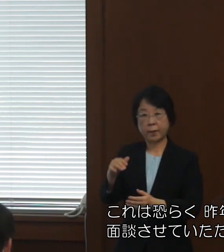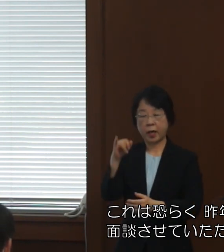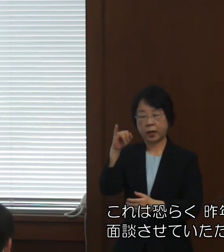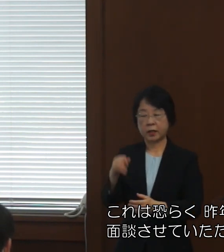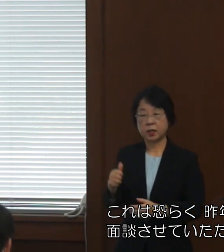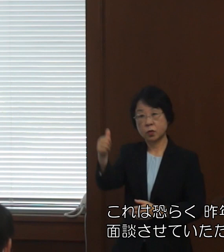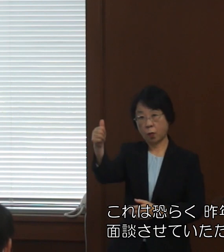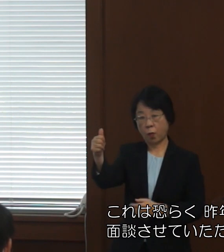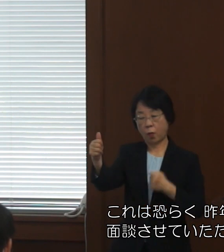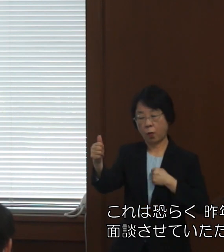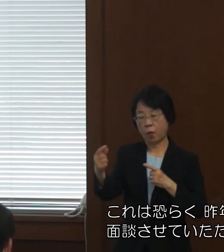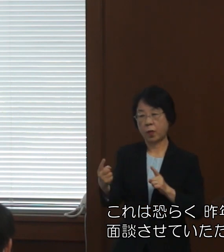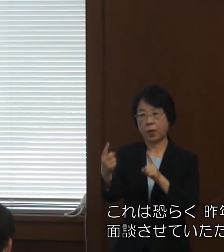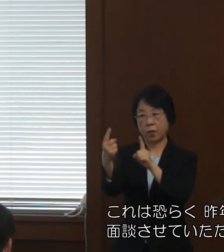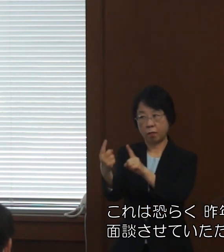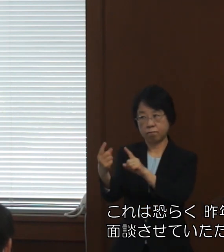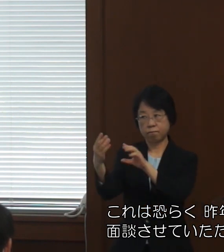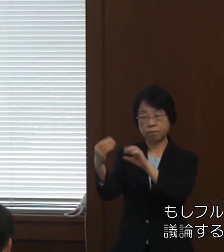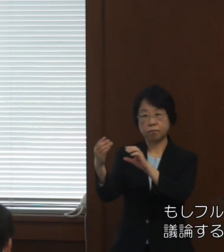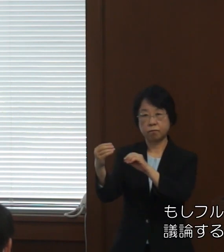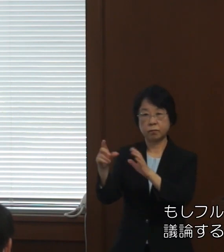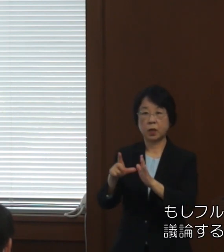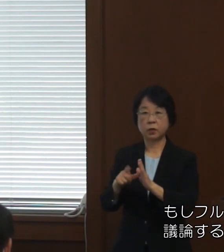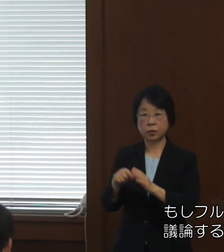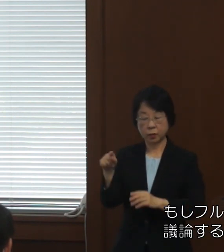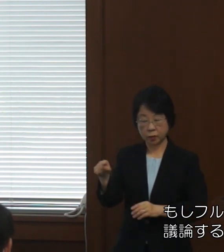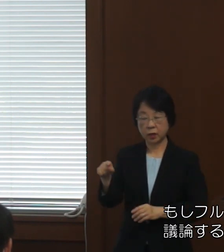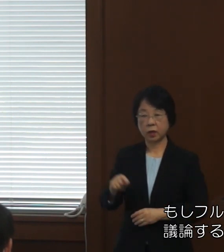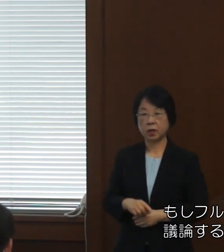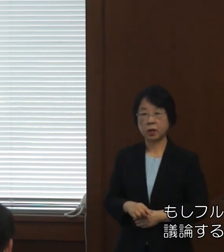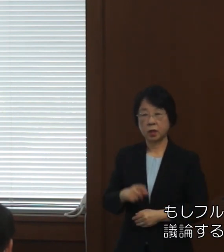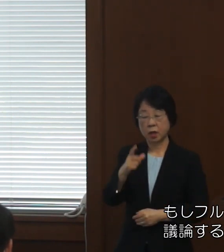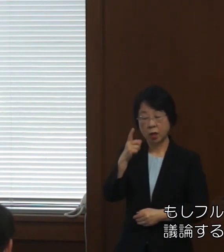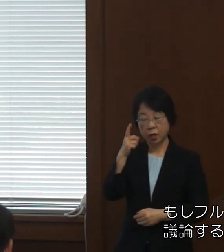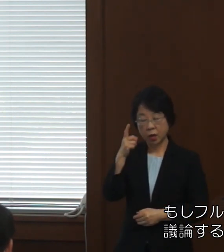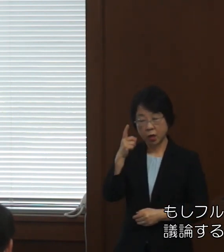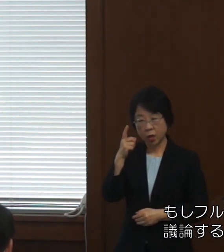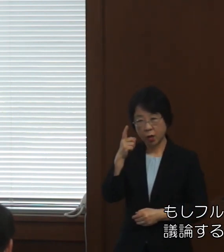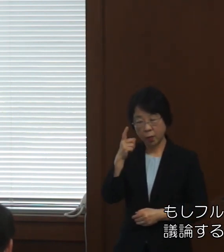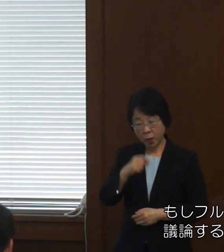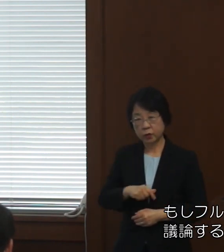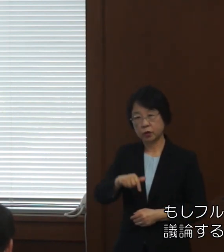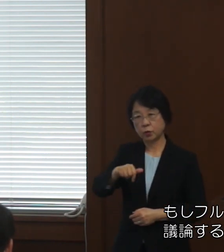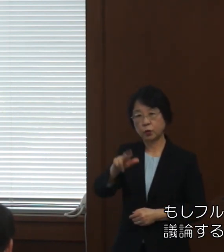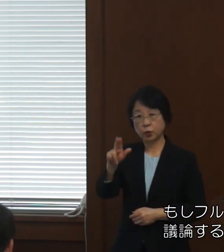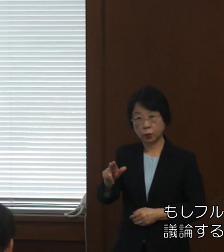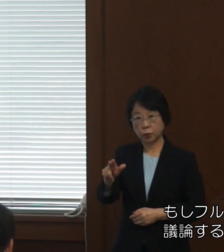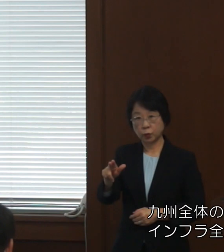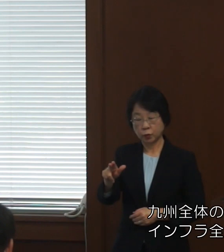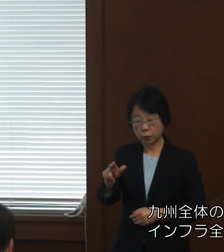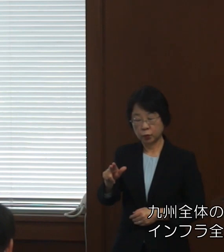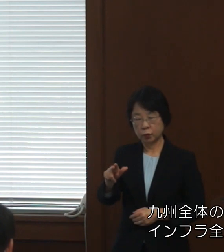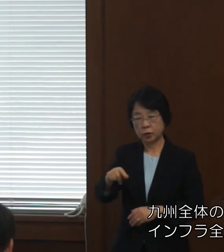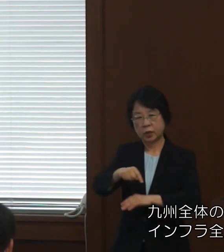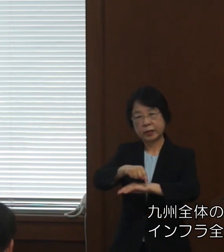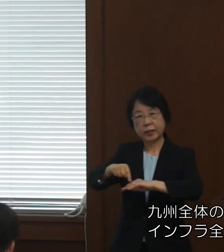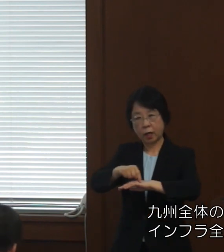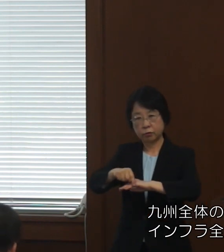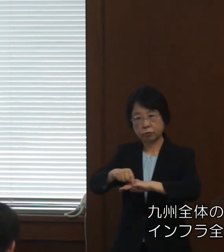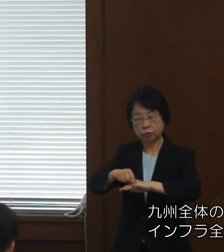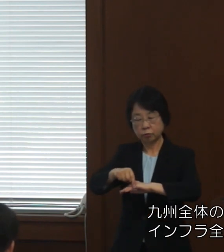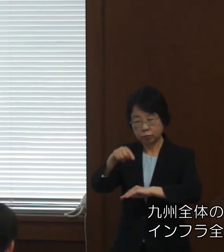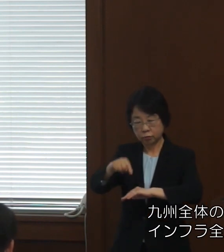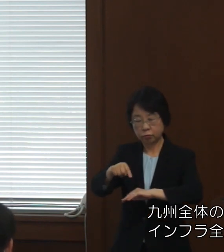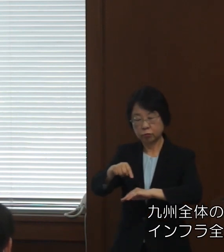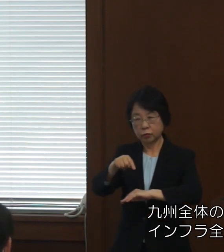させていただいた時にですねもしフル企画ということで議論するんであれば九州全体